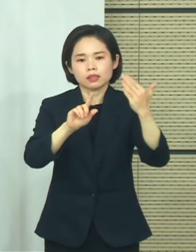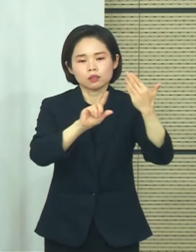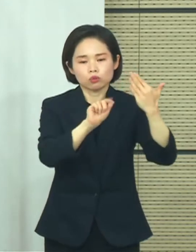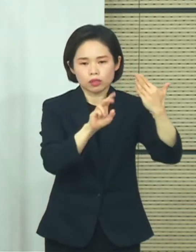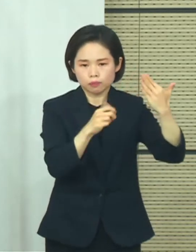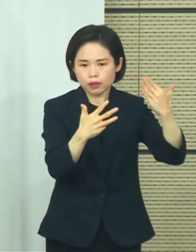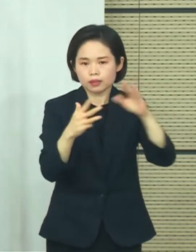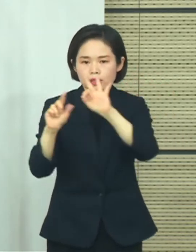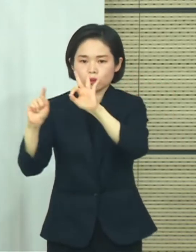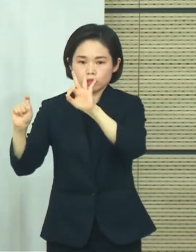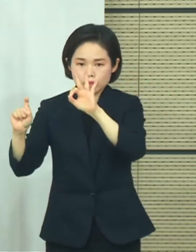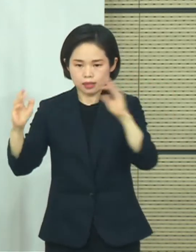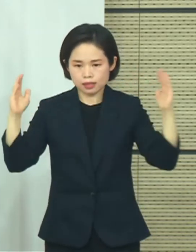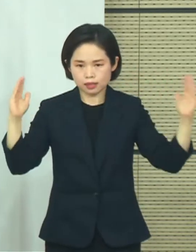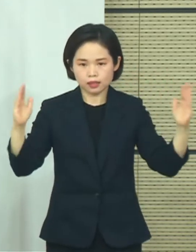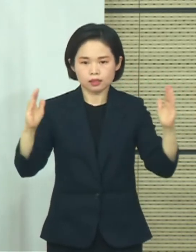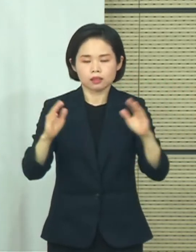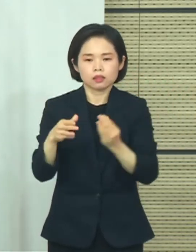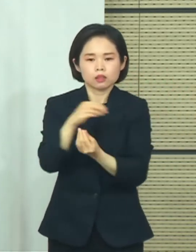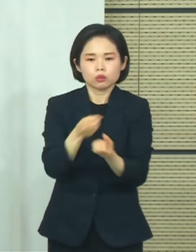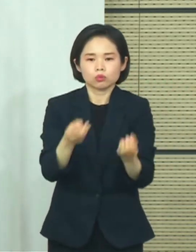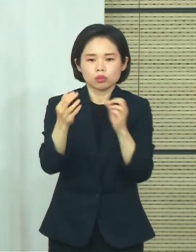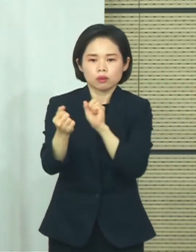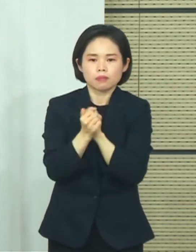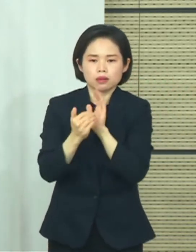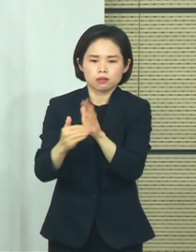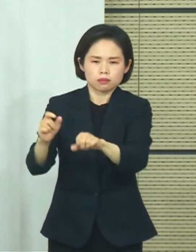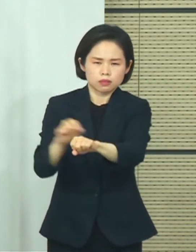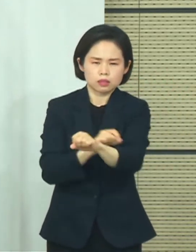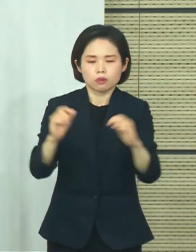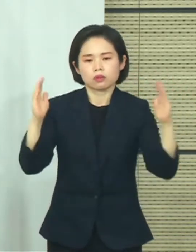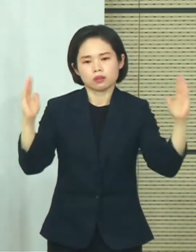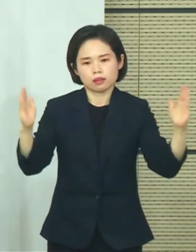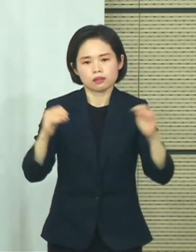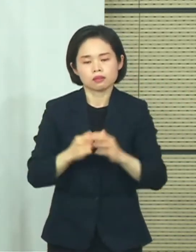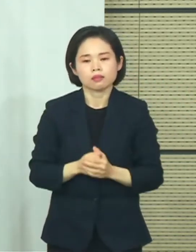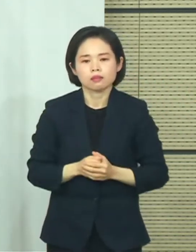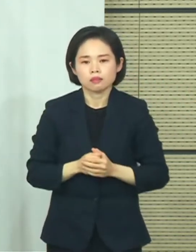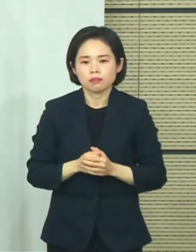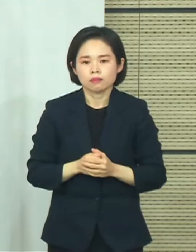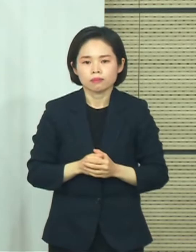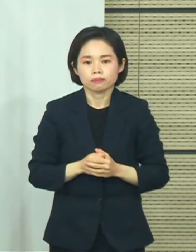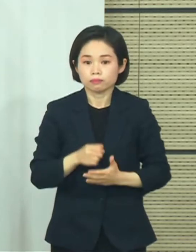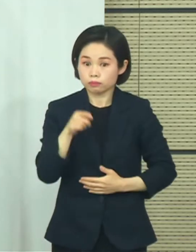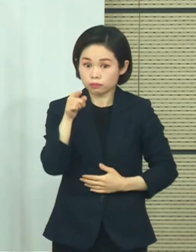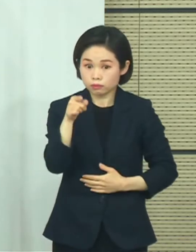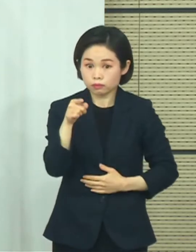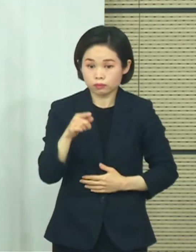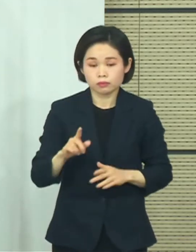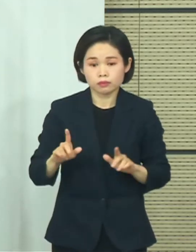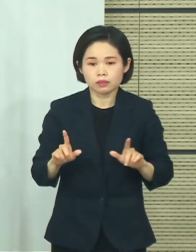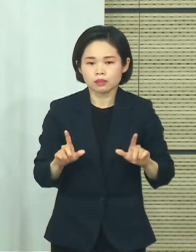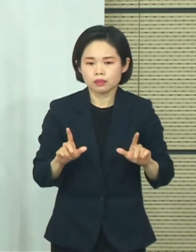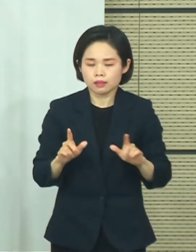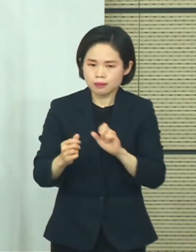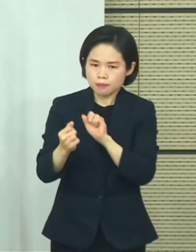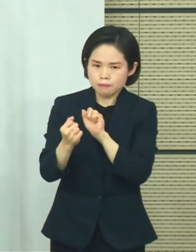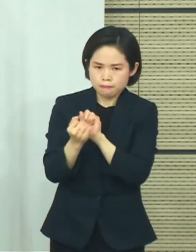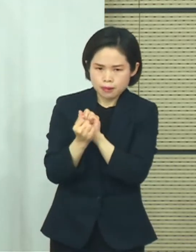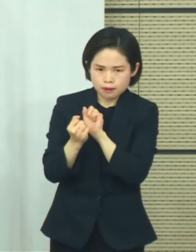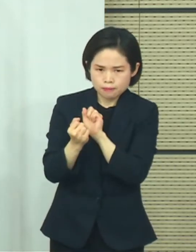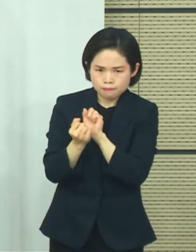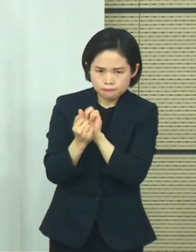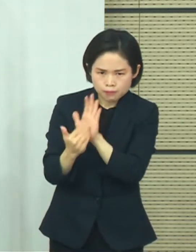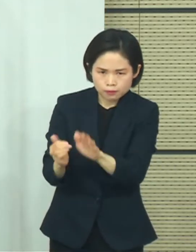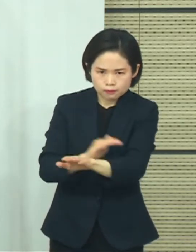추석 특별 박력 기관이 예정되어 있습니다 수석 특별 방역 기간은 어떻게 보내느냐 가 앞으로